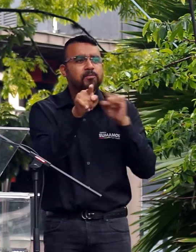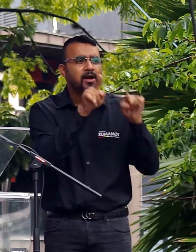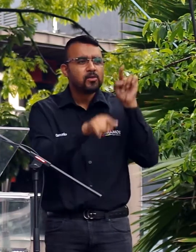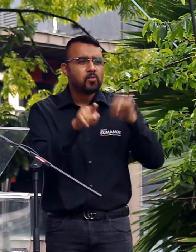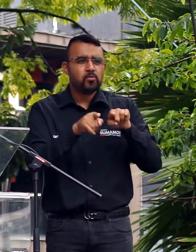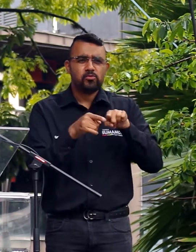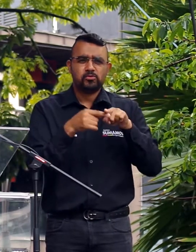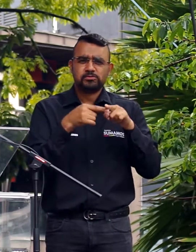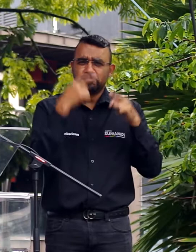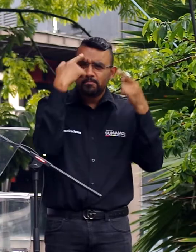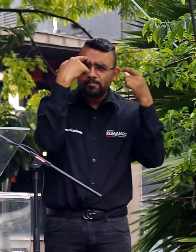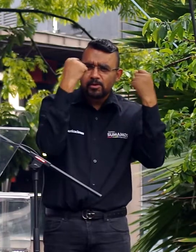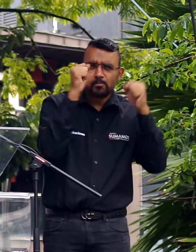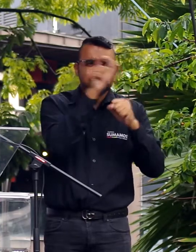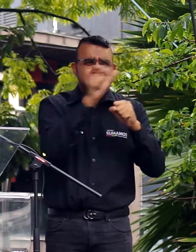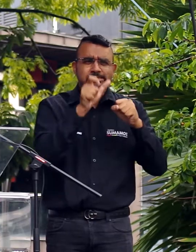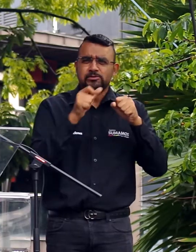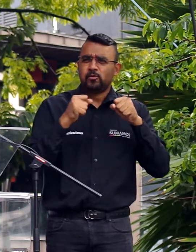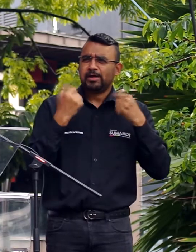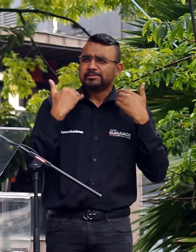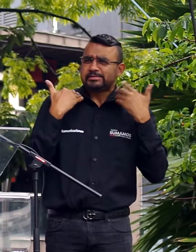agobiados y aliviarlos.